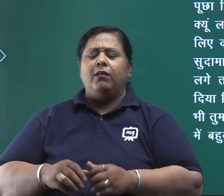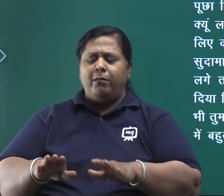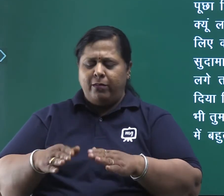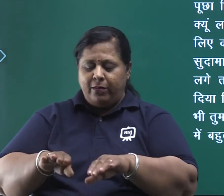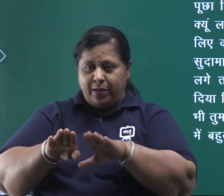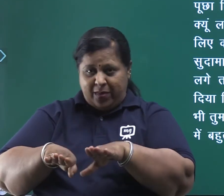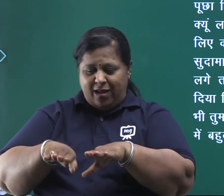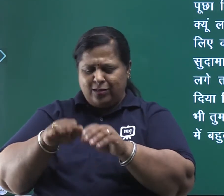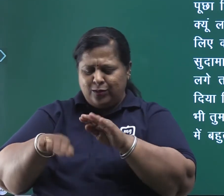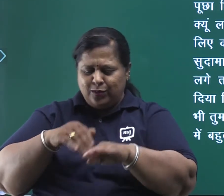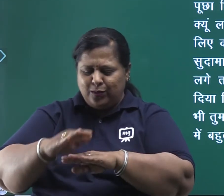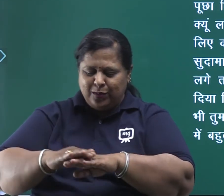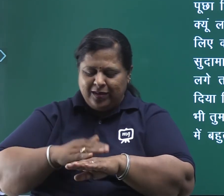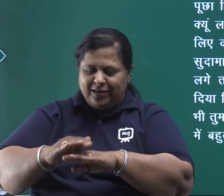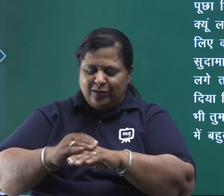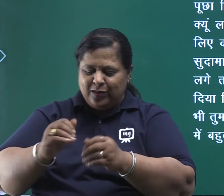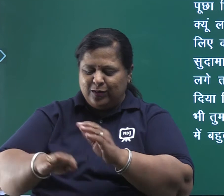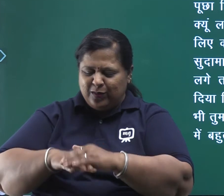पैर धोए